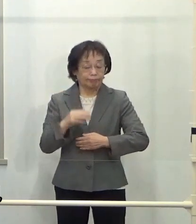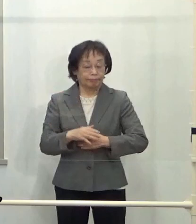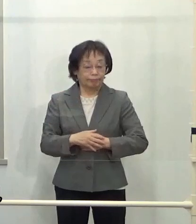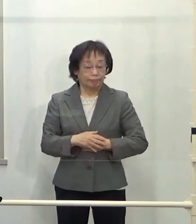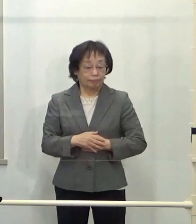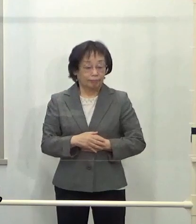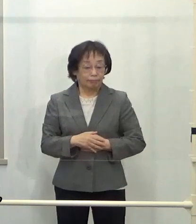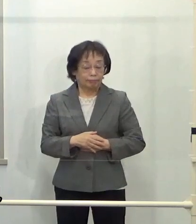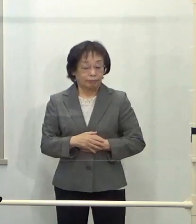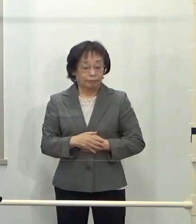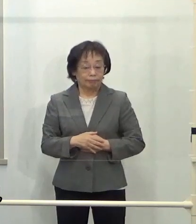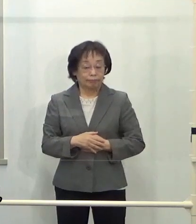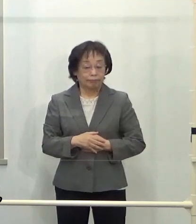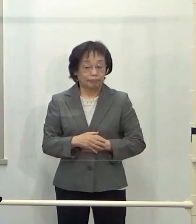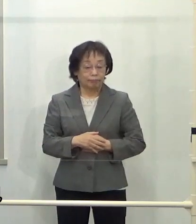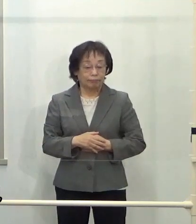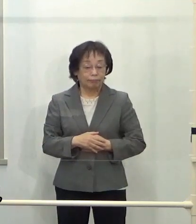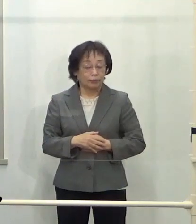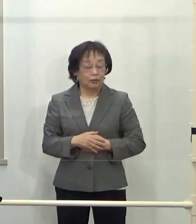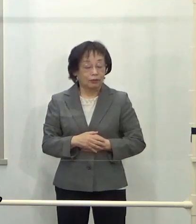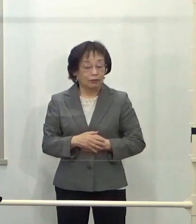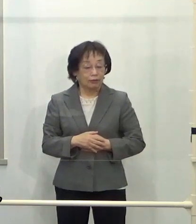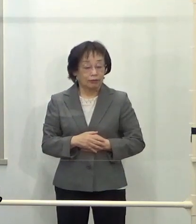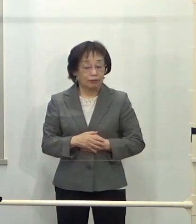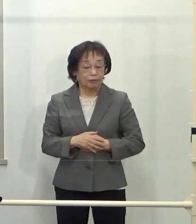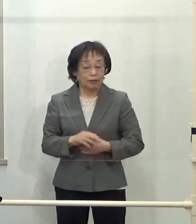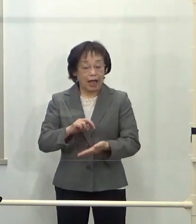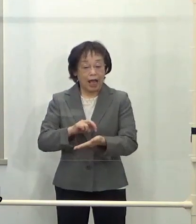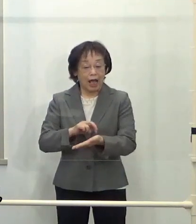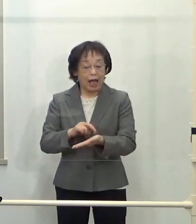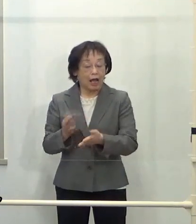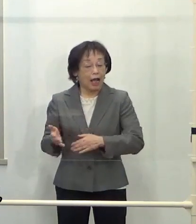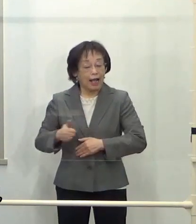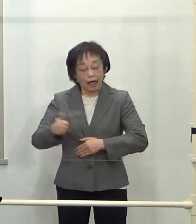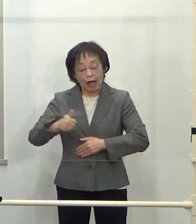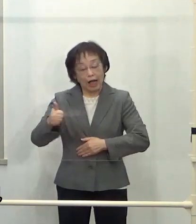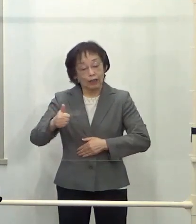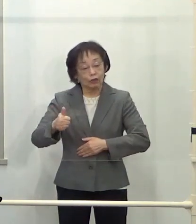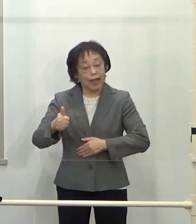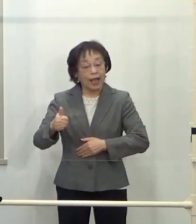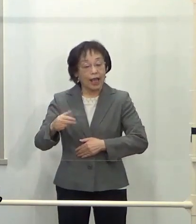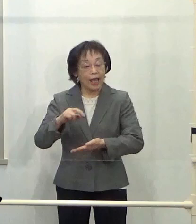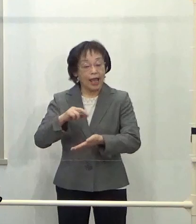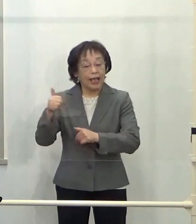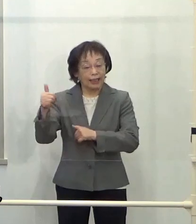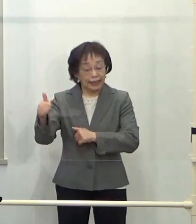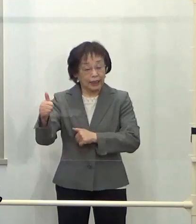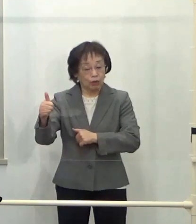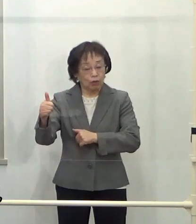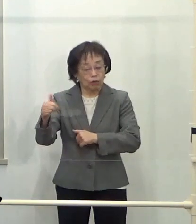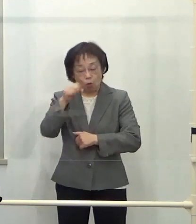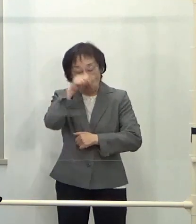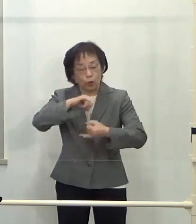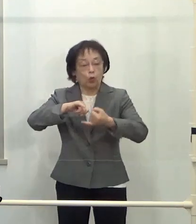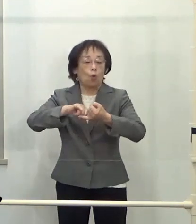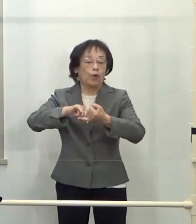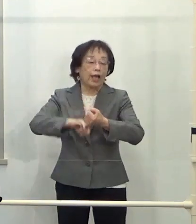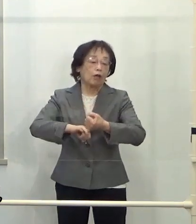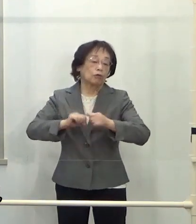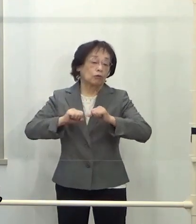ですし、何といってもかかりつけ医クリニックにおきまして予約を取るっていう、